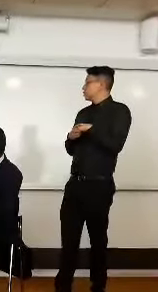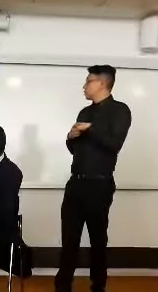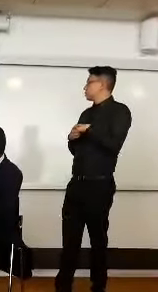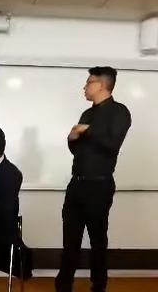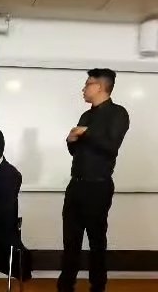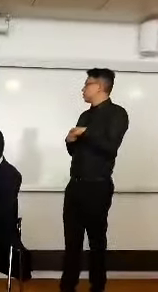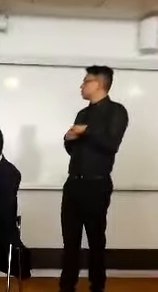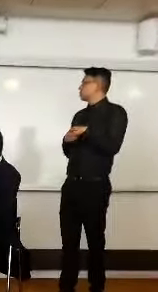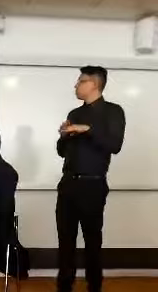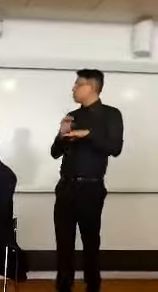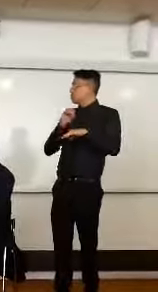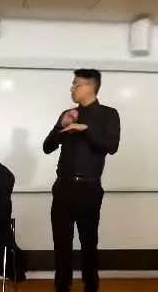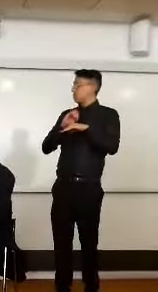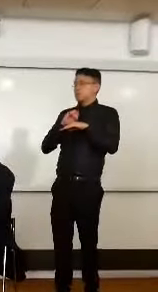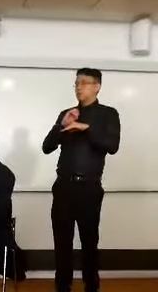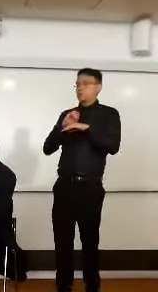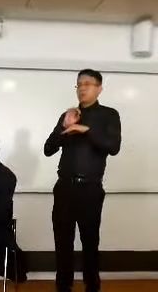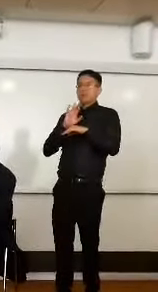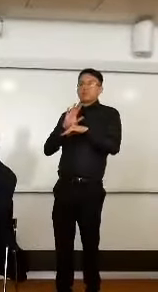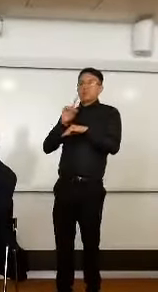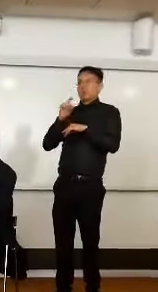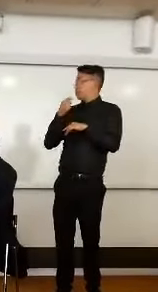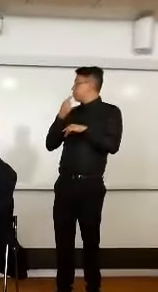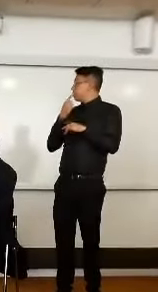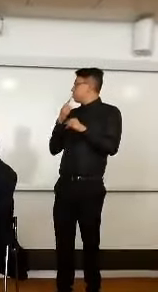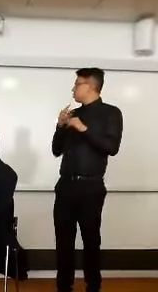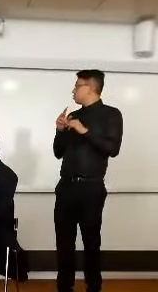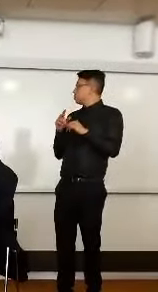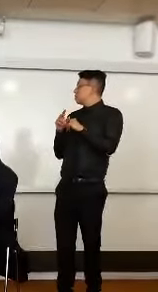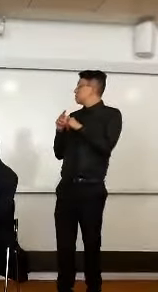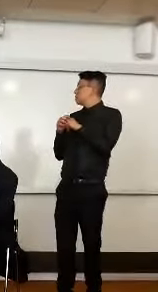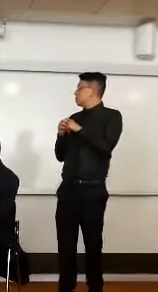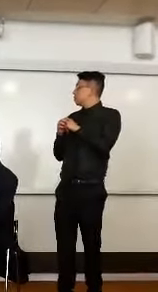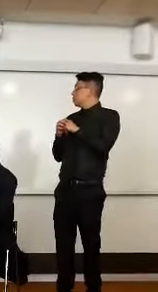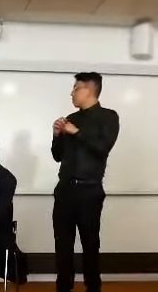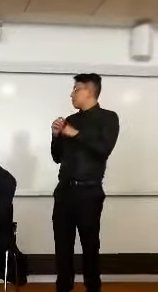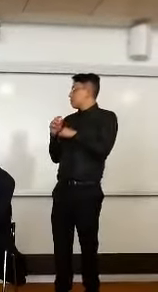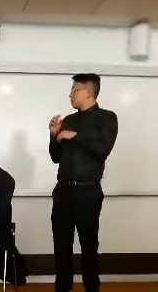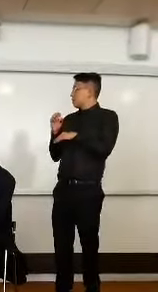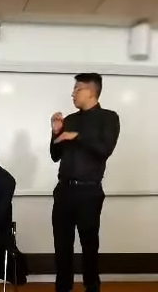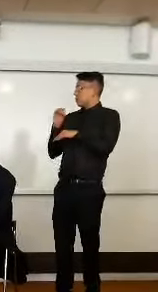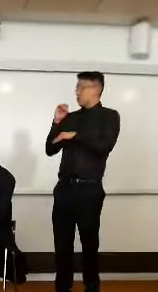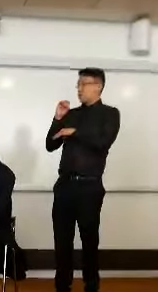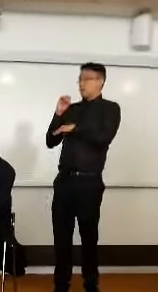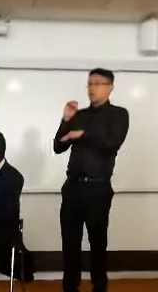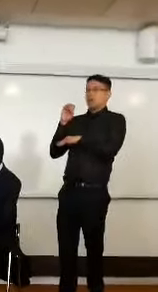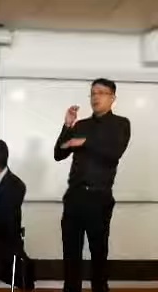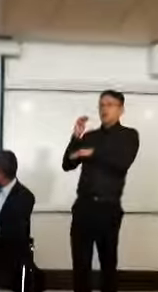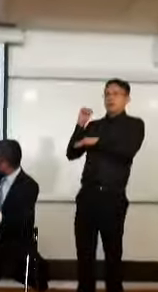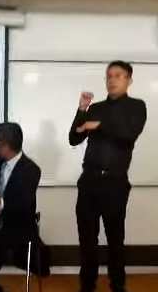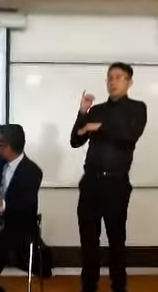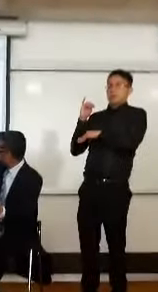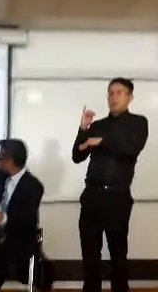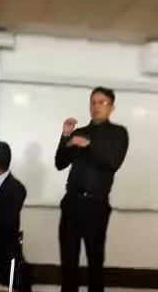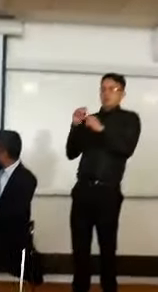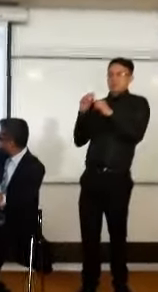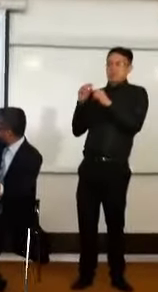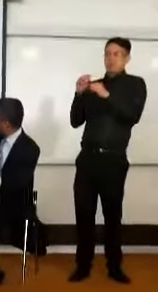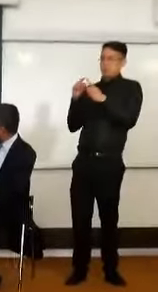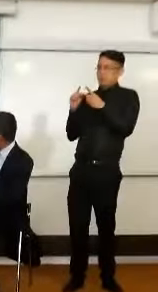Por parte de organizaciones no gubernamentales, se contó con la participación de la Organización Internacional para las Migraciones,